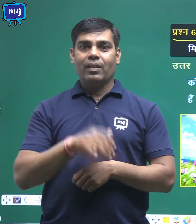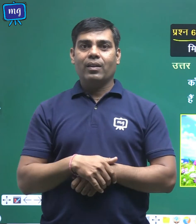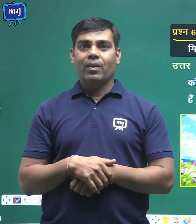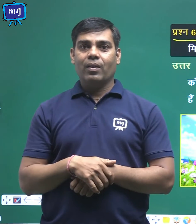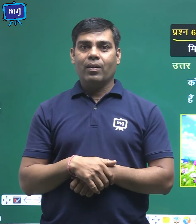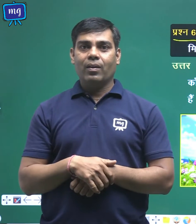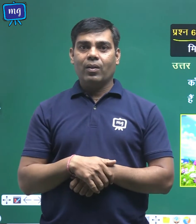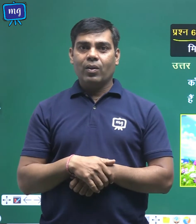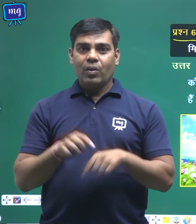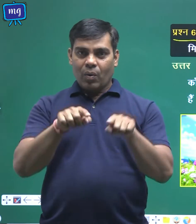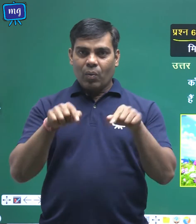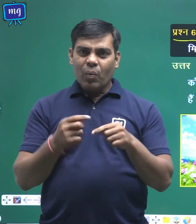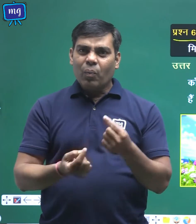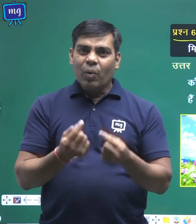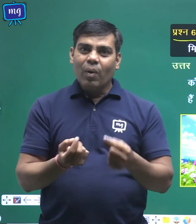फुलवारियों से